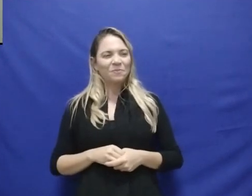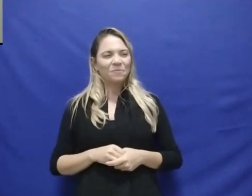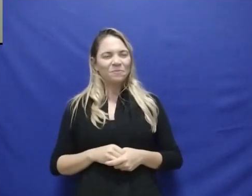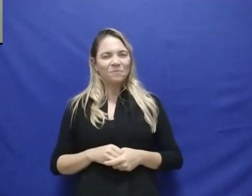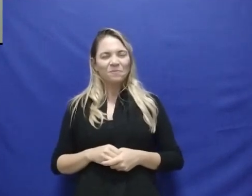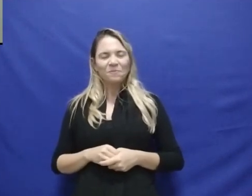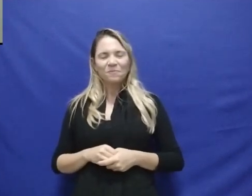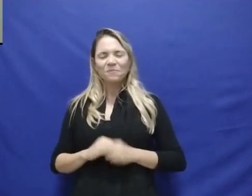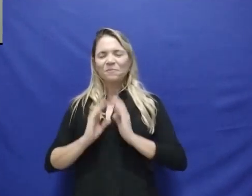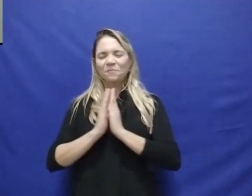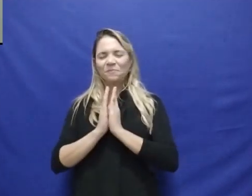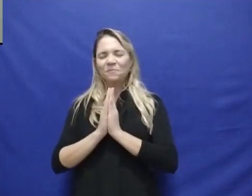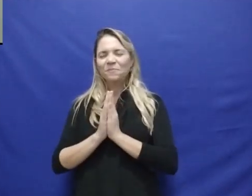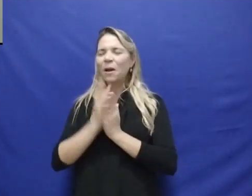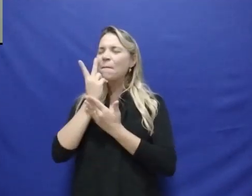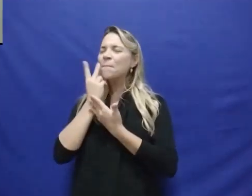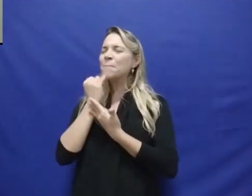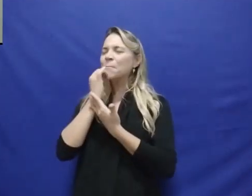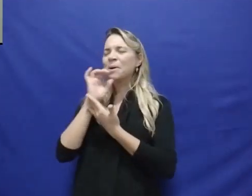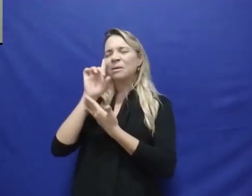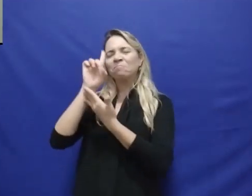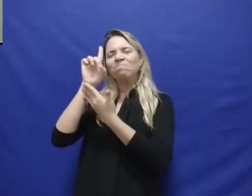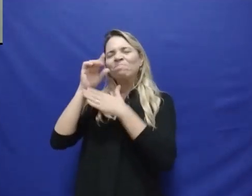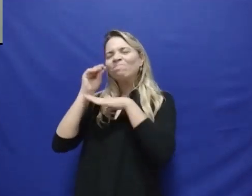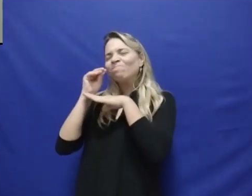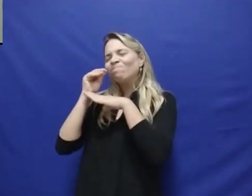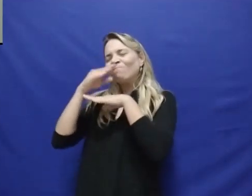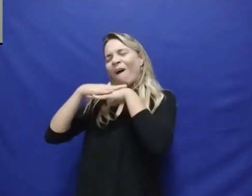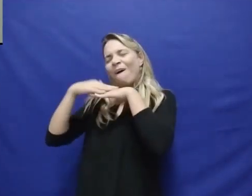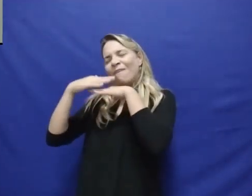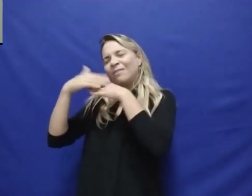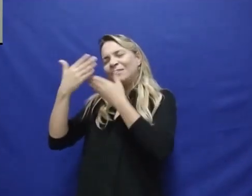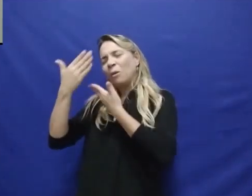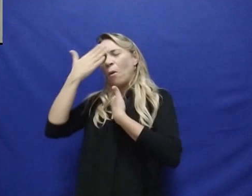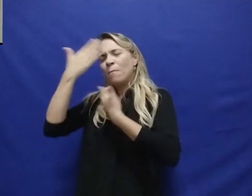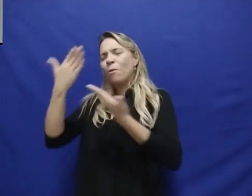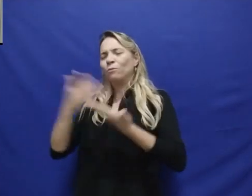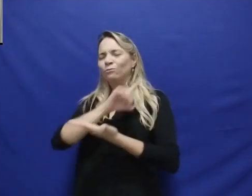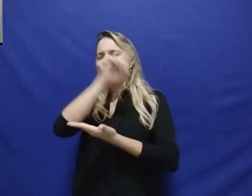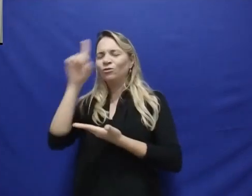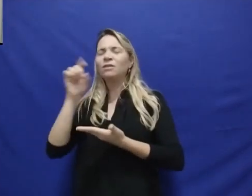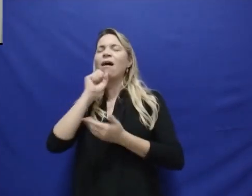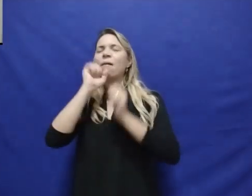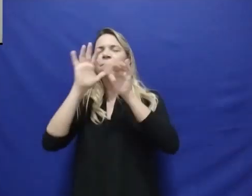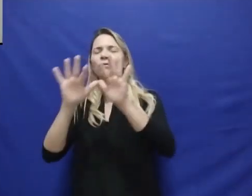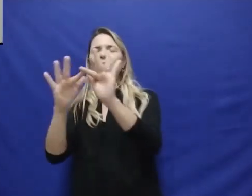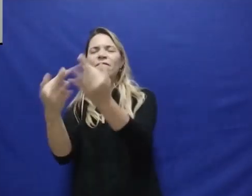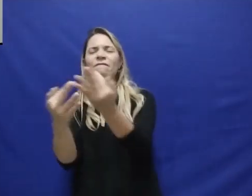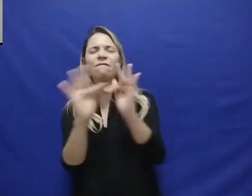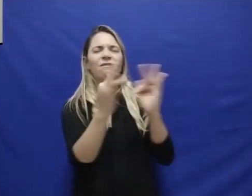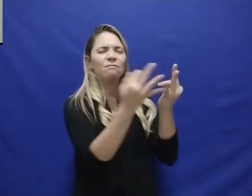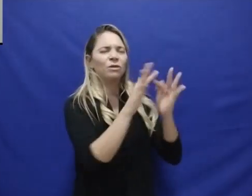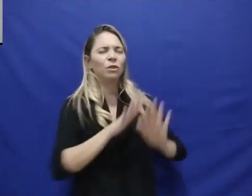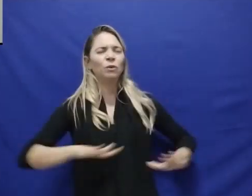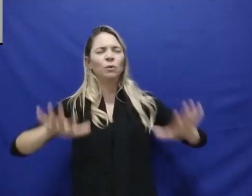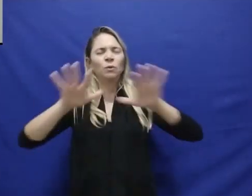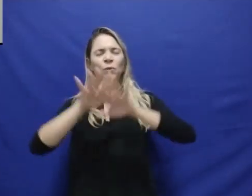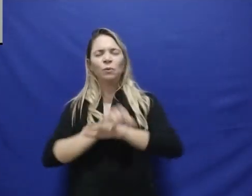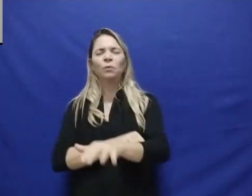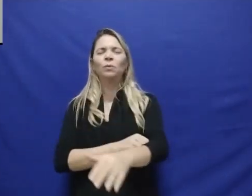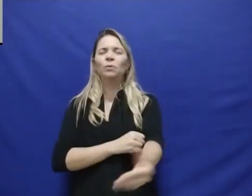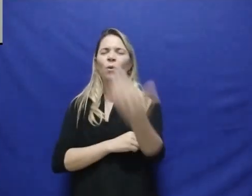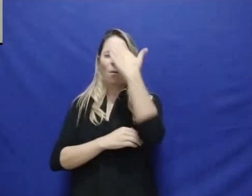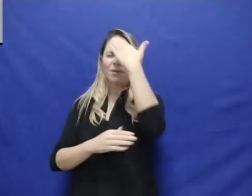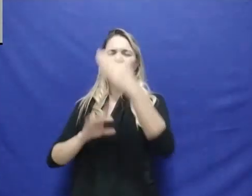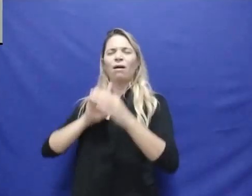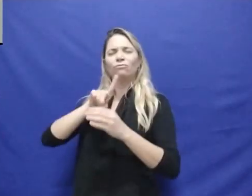Pai querido, muito obrigado por esse dia, Senhor. Abençoa cada família, Senhor. Obrigado por dízimos e oferta,